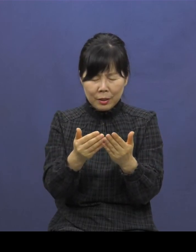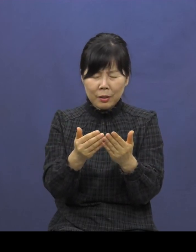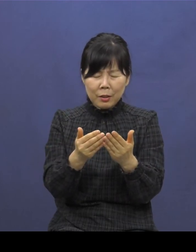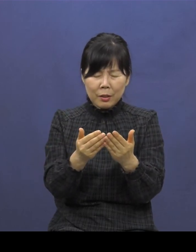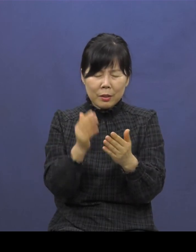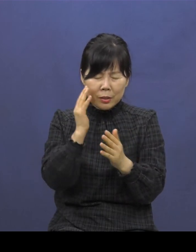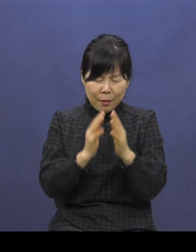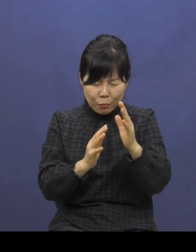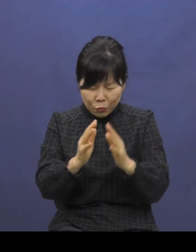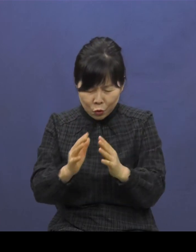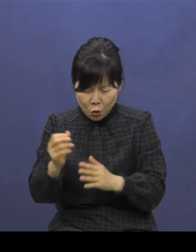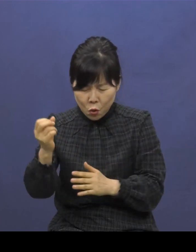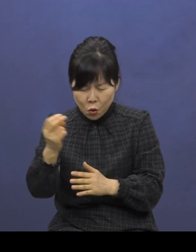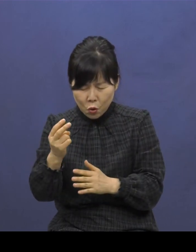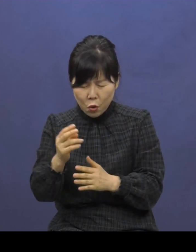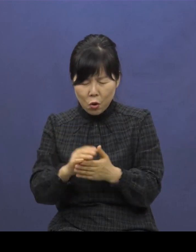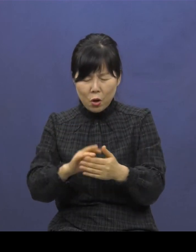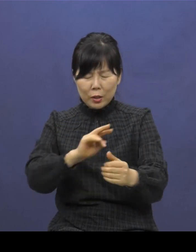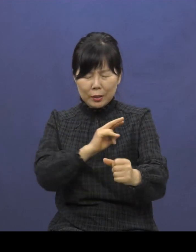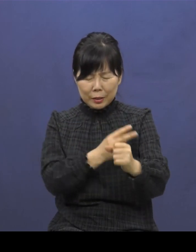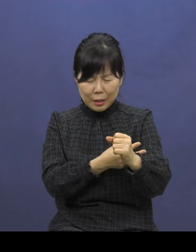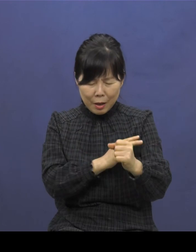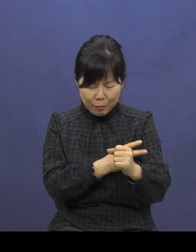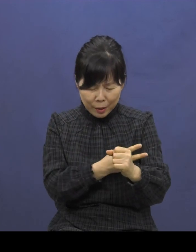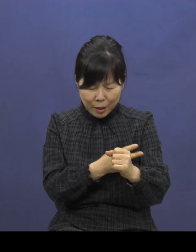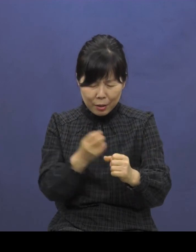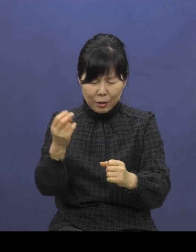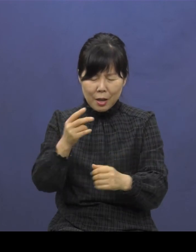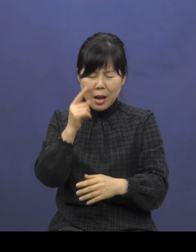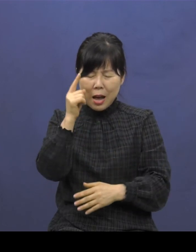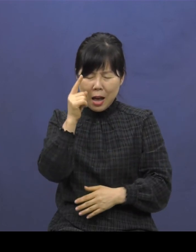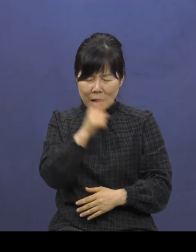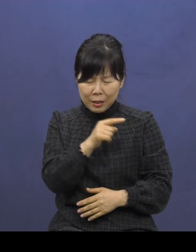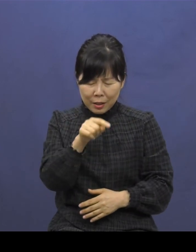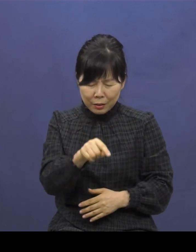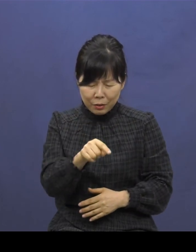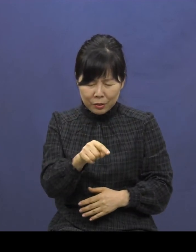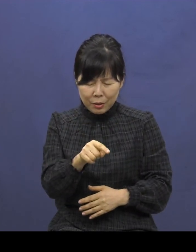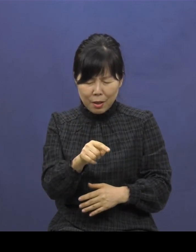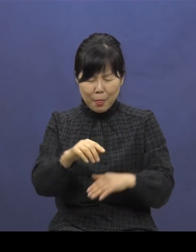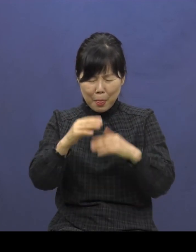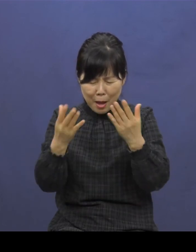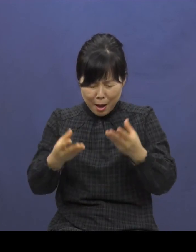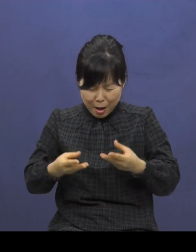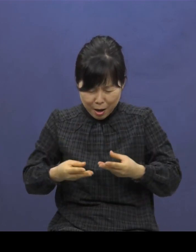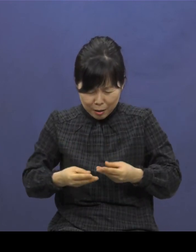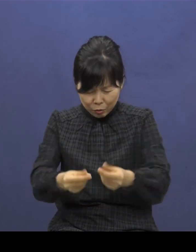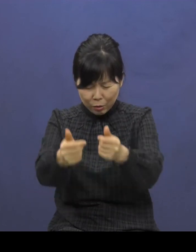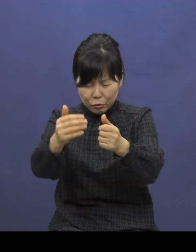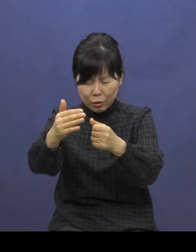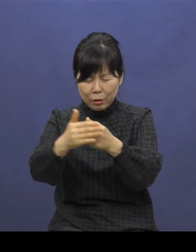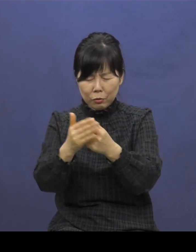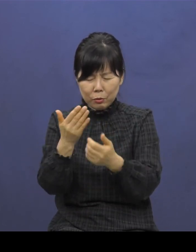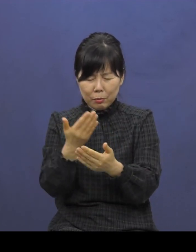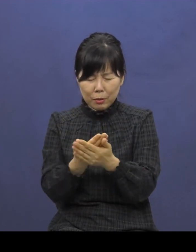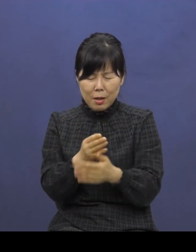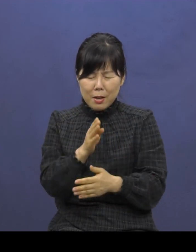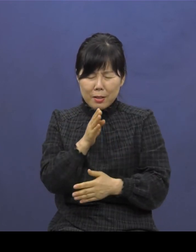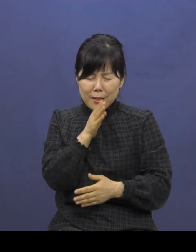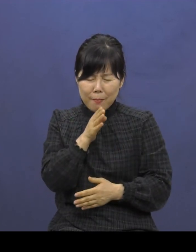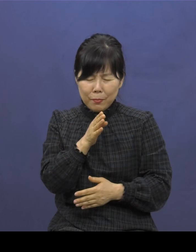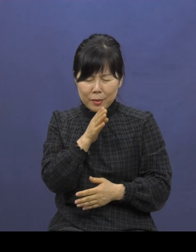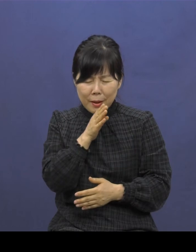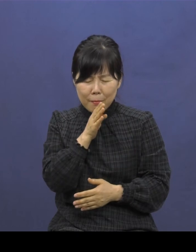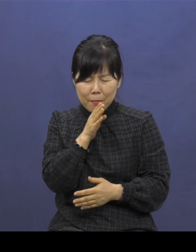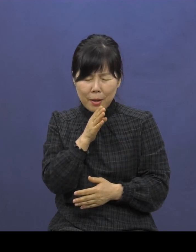모든 가라지들과 모든 사이비들과 모든 악한 것들은 다 박살나게